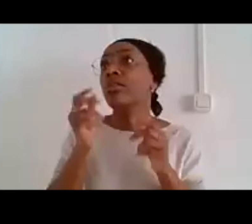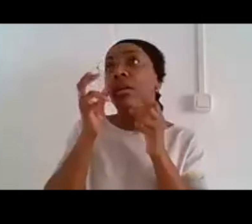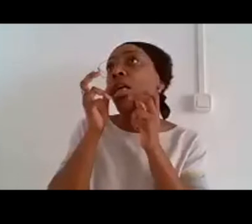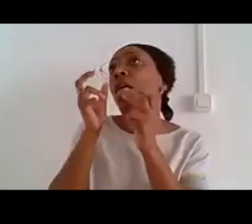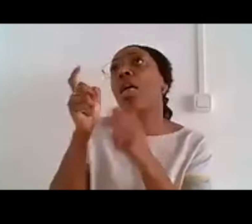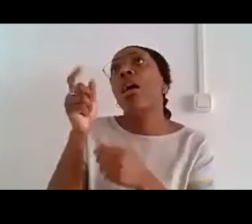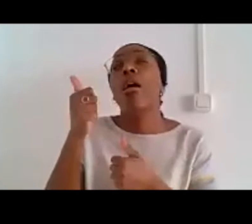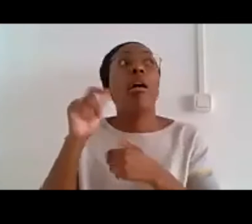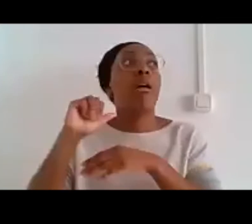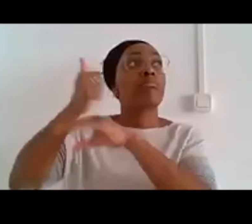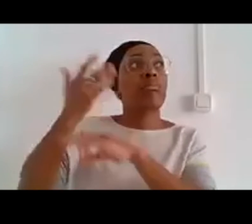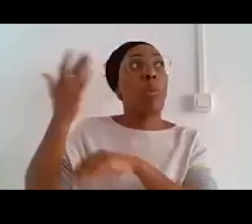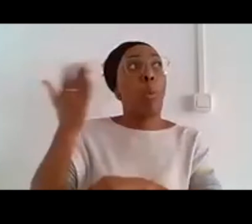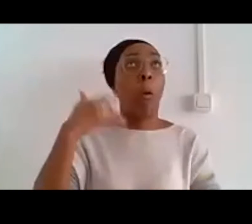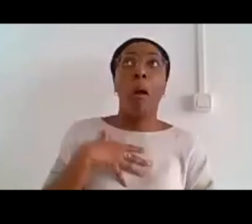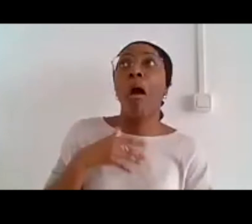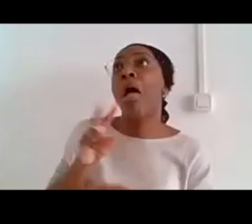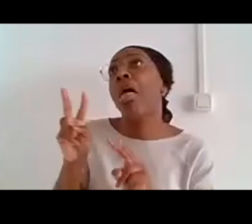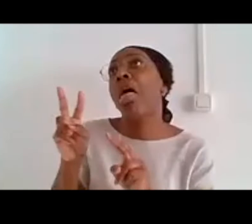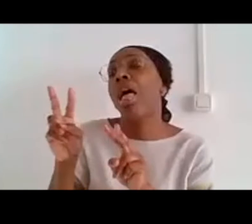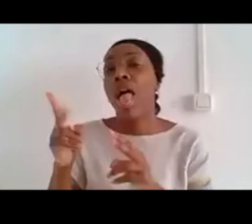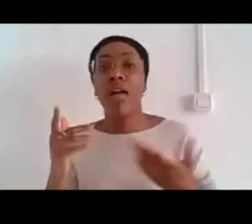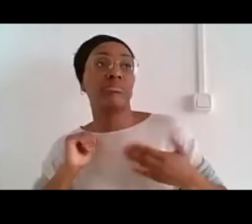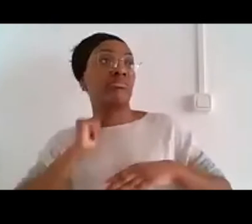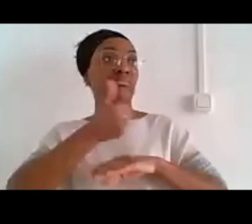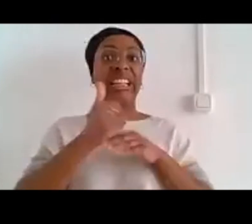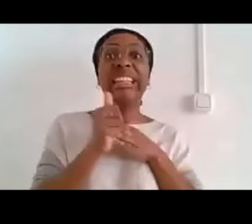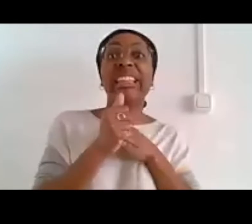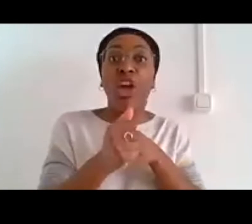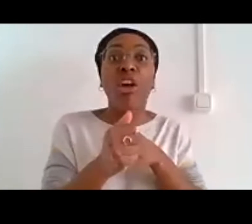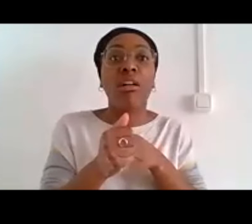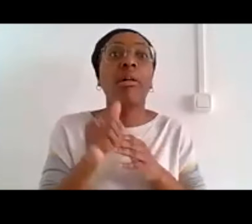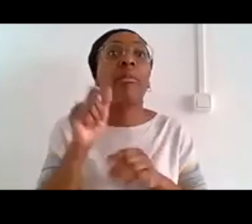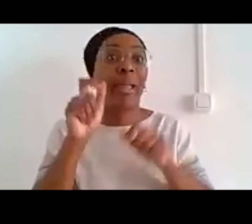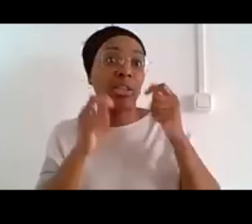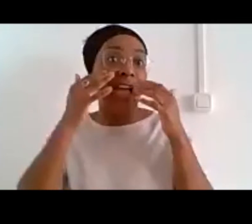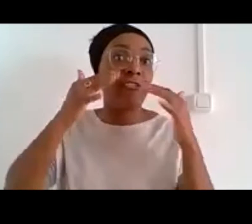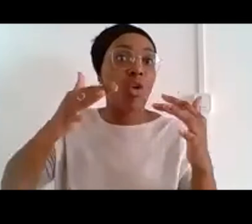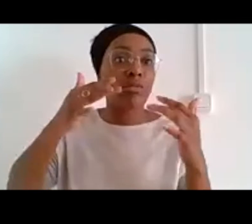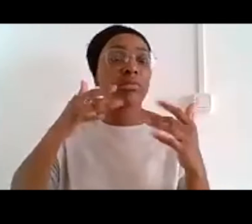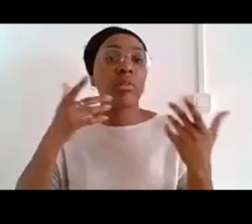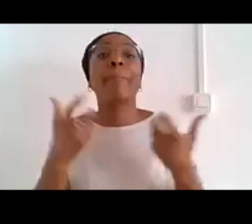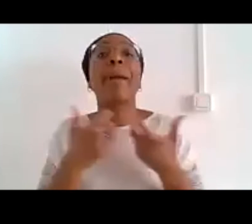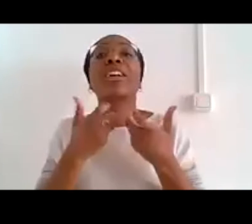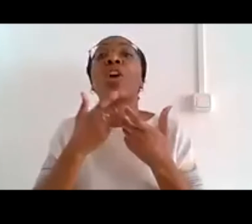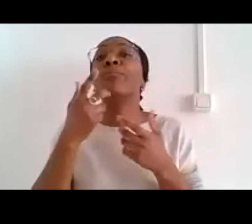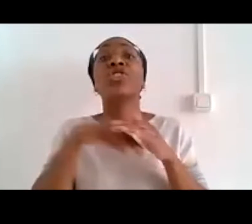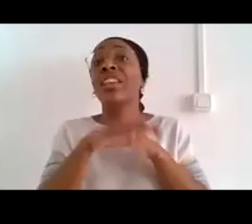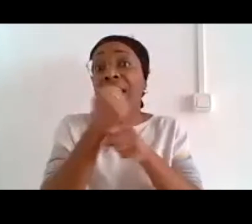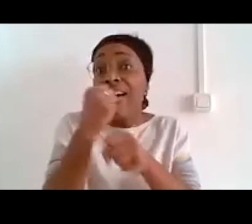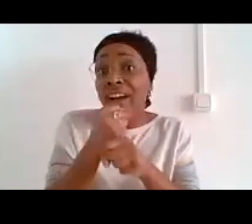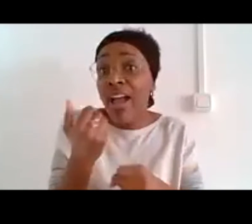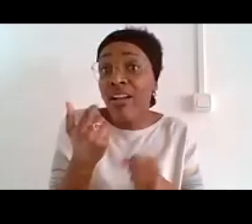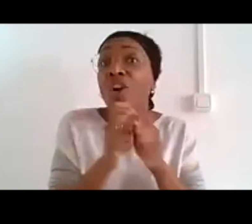passer sa pensée comme quoi elle est bonne et c'est celle-là qu'il faut suivre. On voit ça dans les sociétés, par exemple, dans le monde du travail. Il